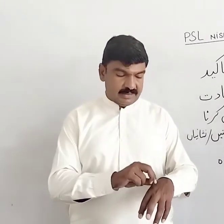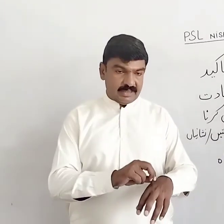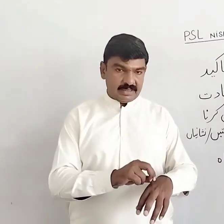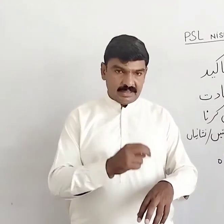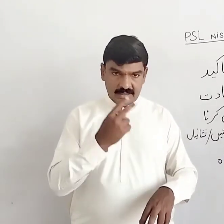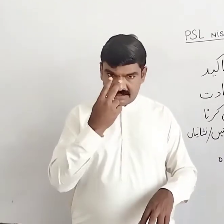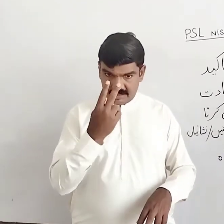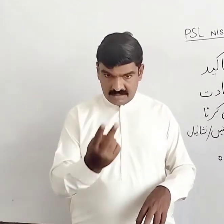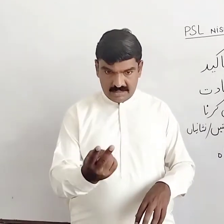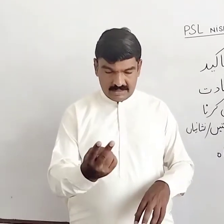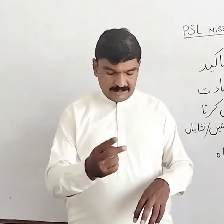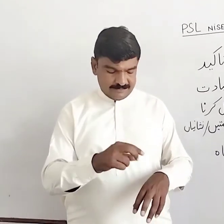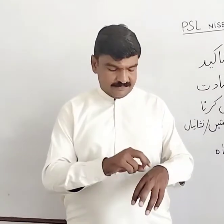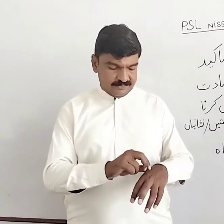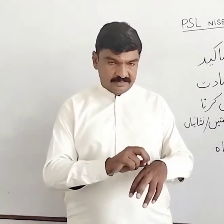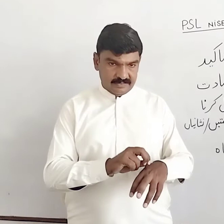زندہ کا سائن دیکھنا،